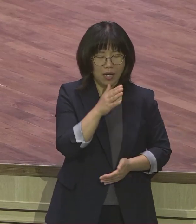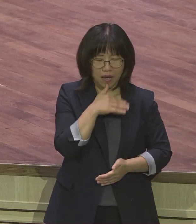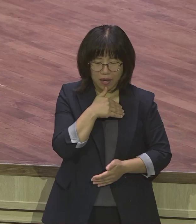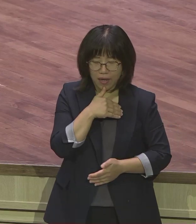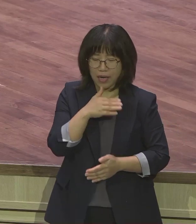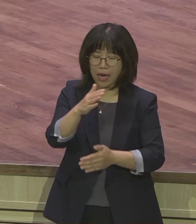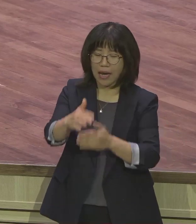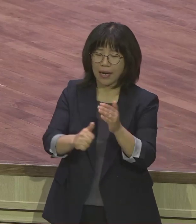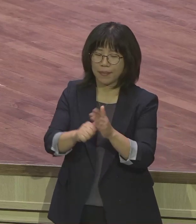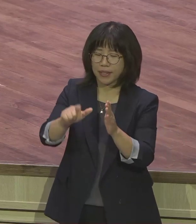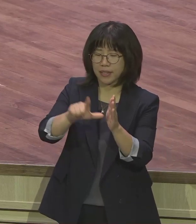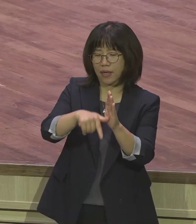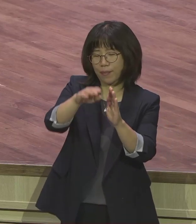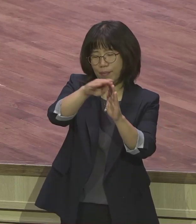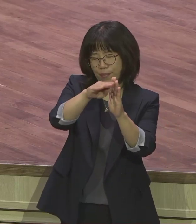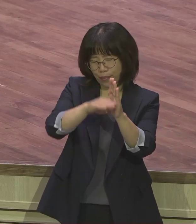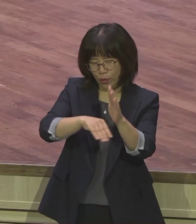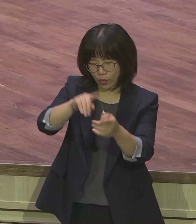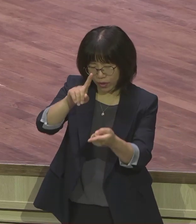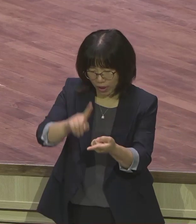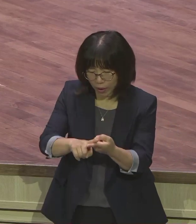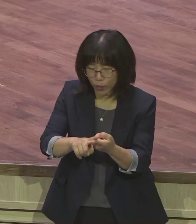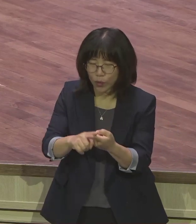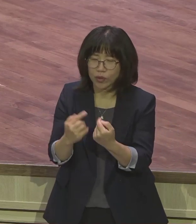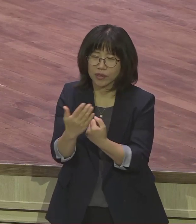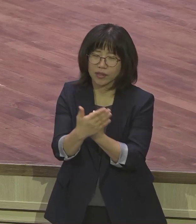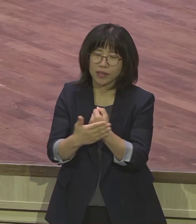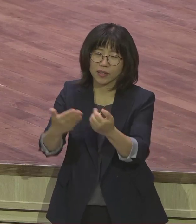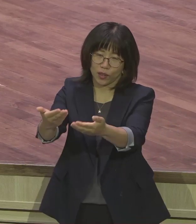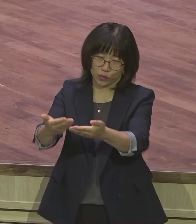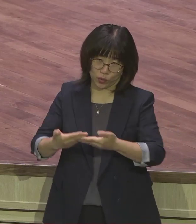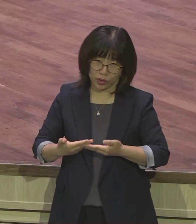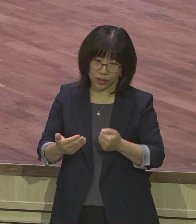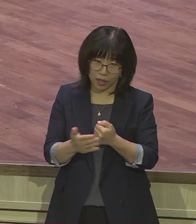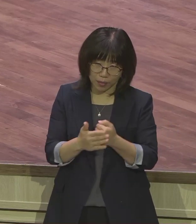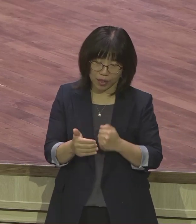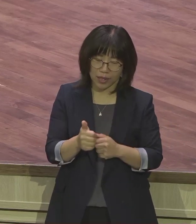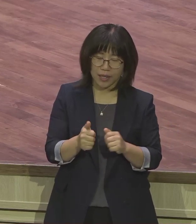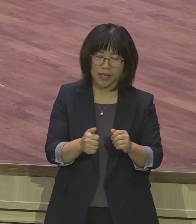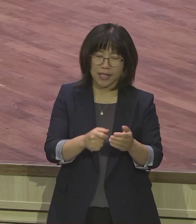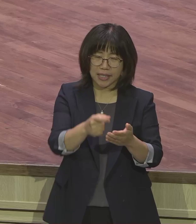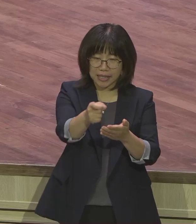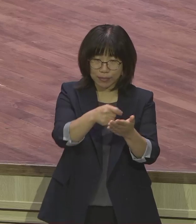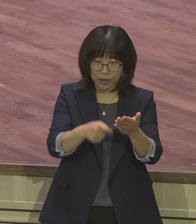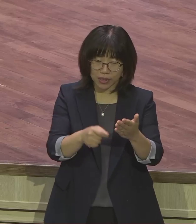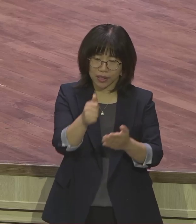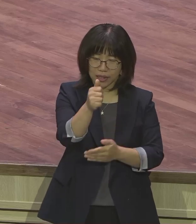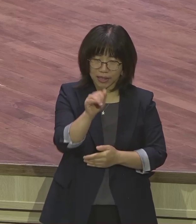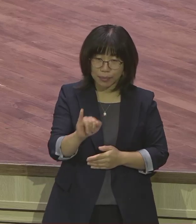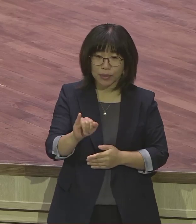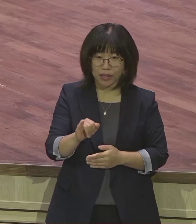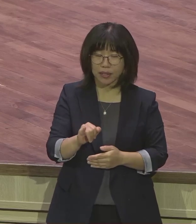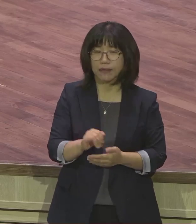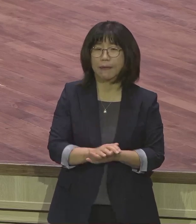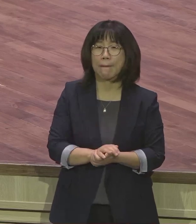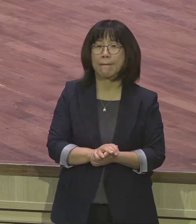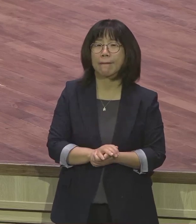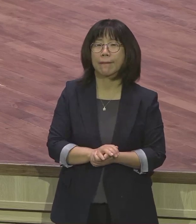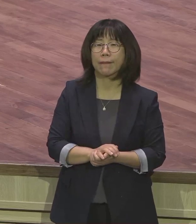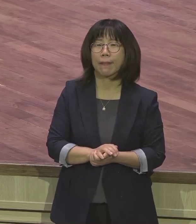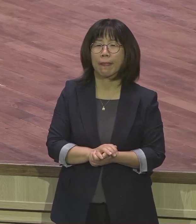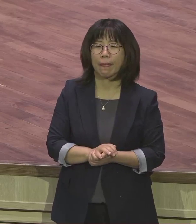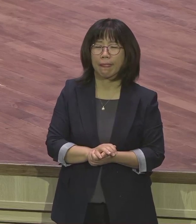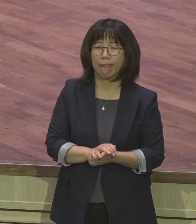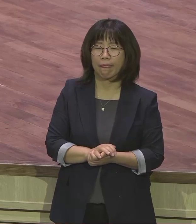돕는 은혜를 주십니다 히브리스 4장 14절 16절에 강조합니다 그러므로 우리에게